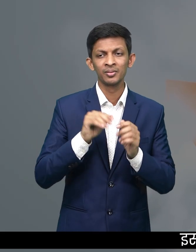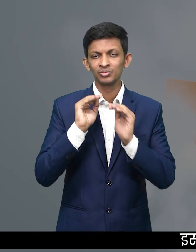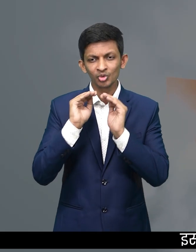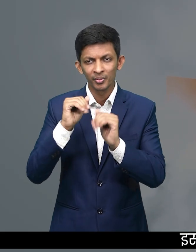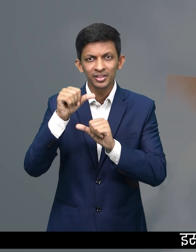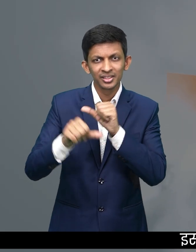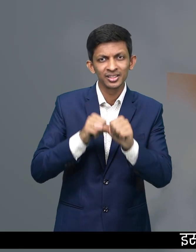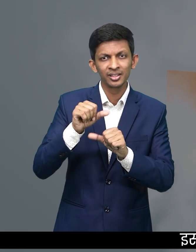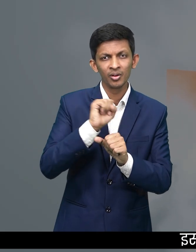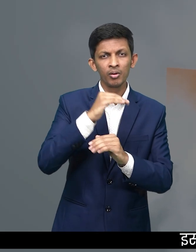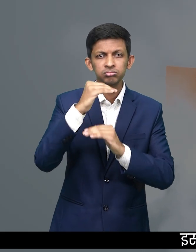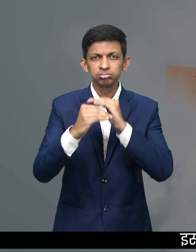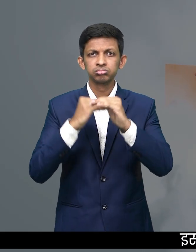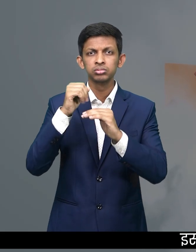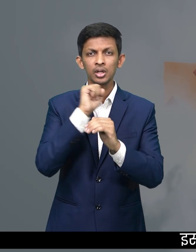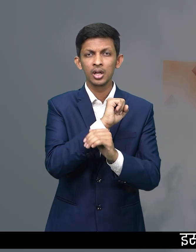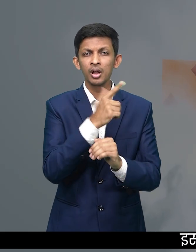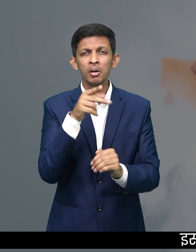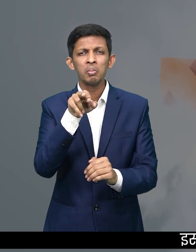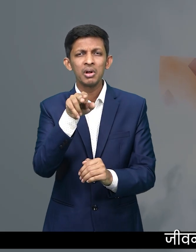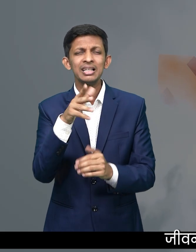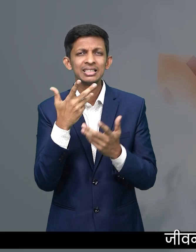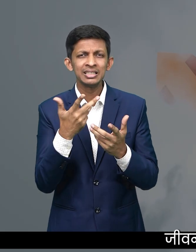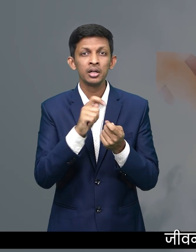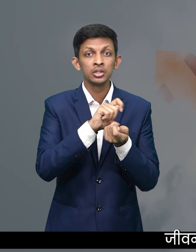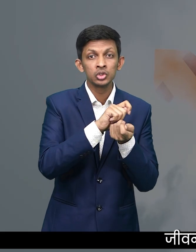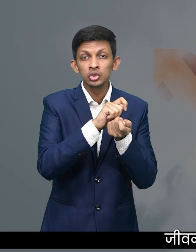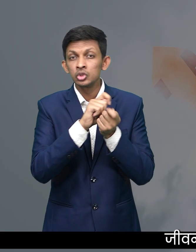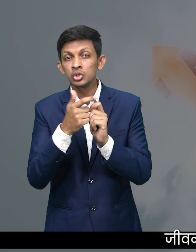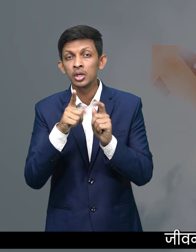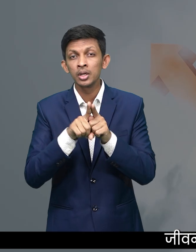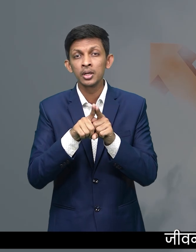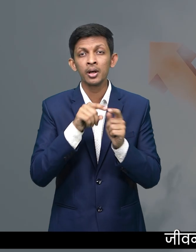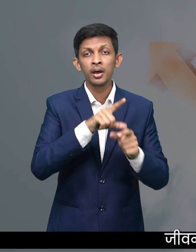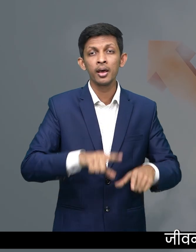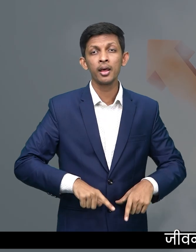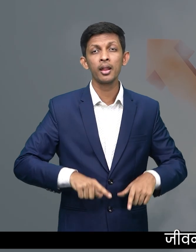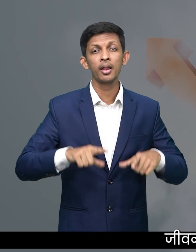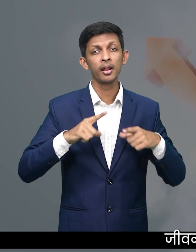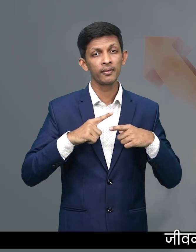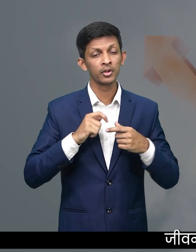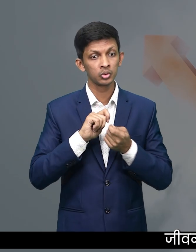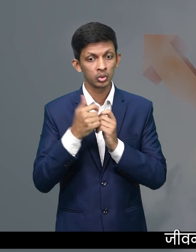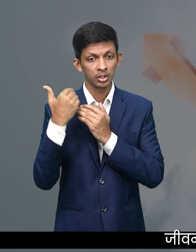इस प्रकार सतत विकास का तात्पर्य जीवन के सभी पहलुओं में परिवर्तन से है।